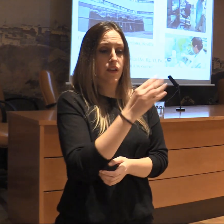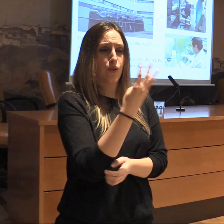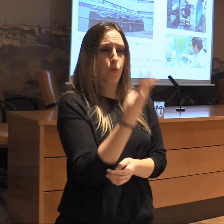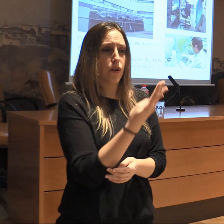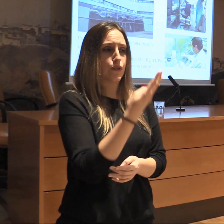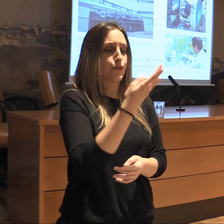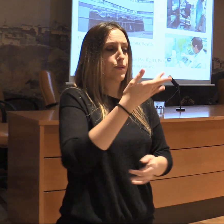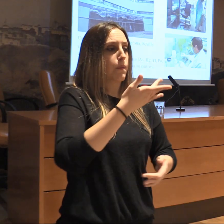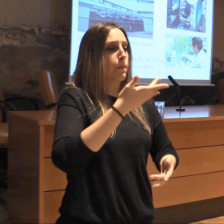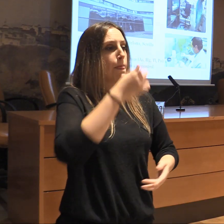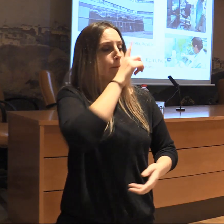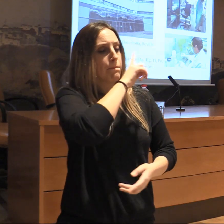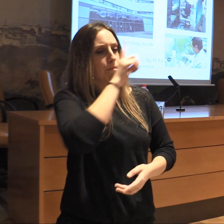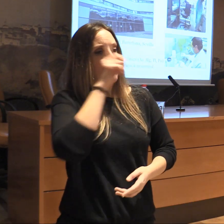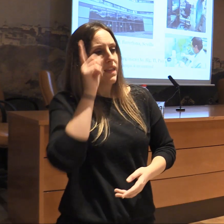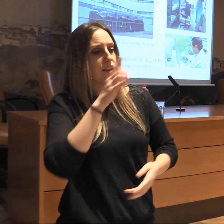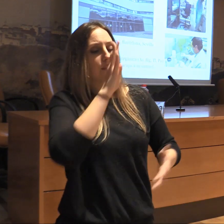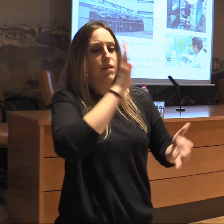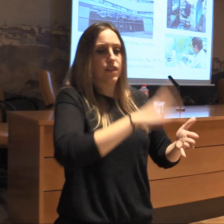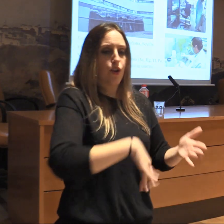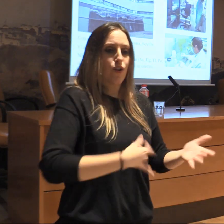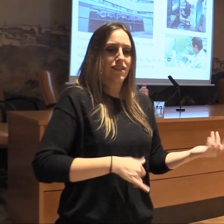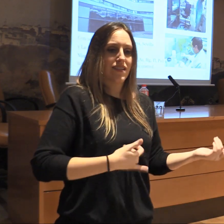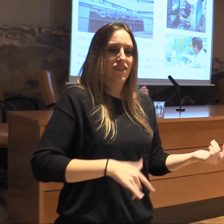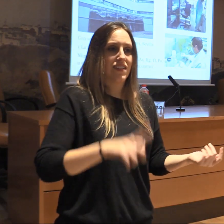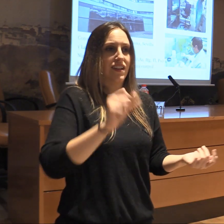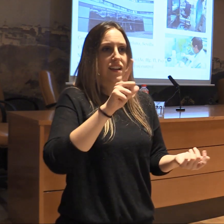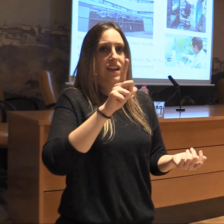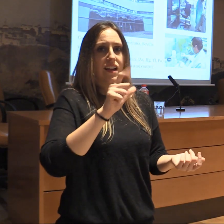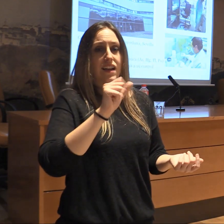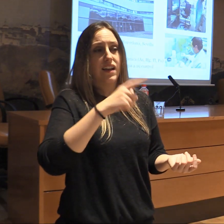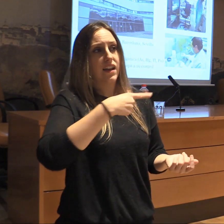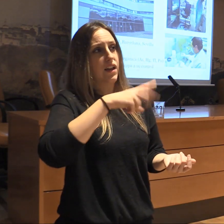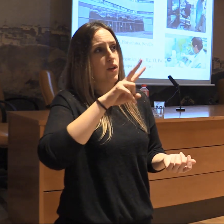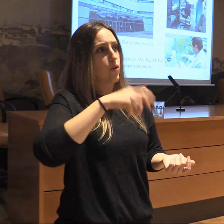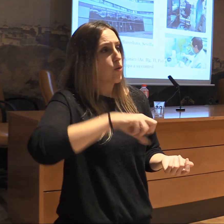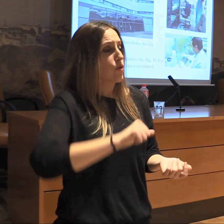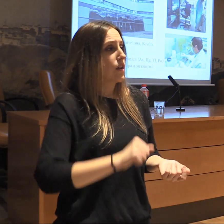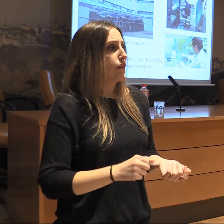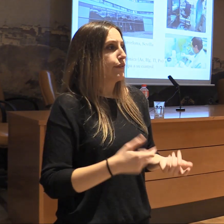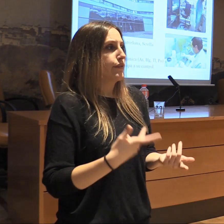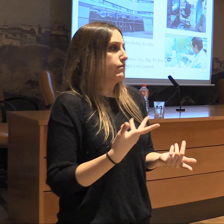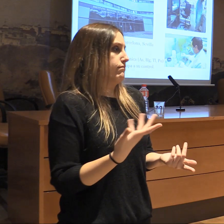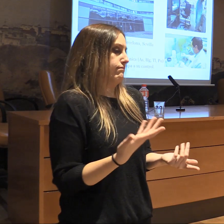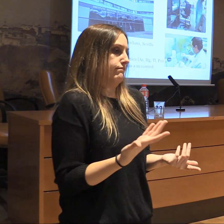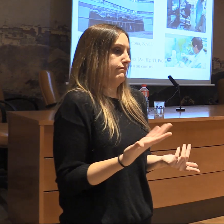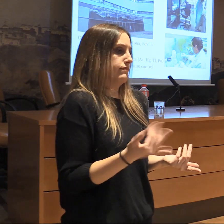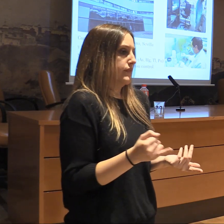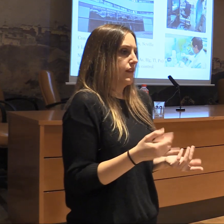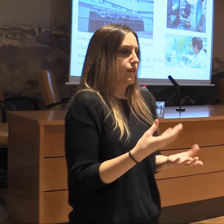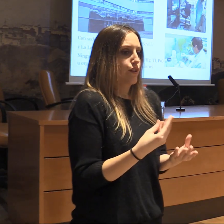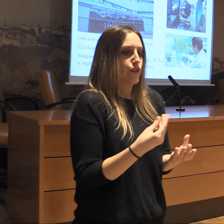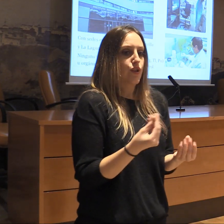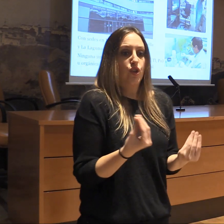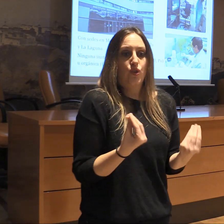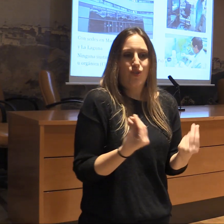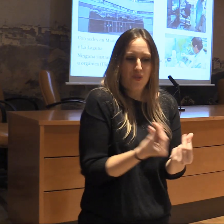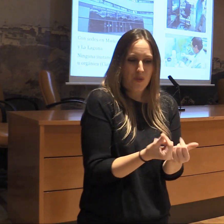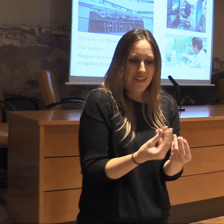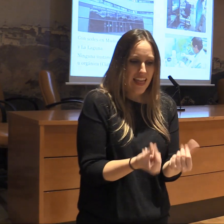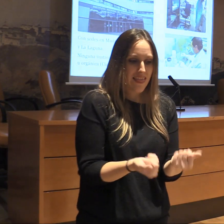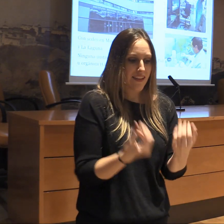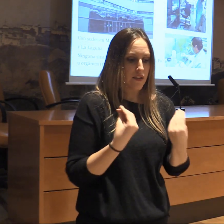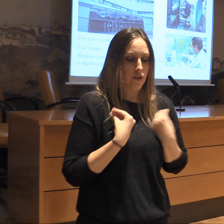Barcelona, Sevilla y La Laguna, no se escapa absolutamente nada, ninguna sustancia, ni sustancias inorgánicas, ni